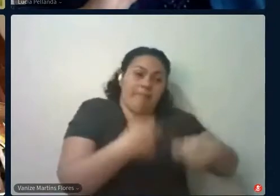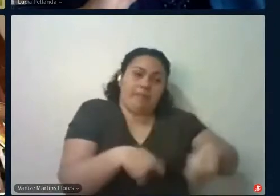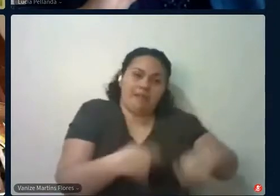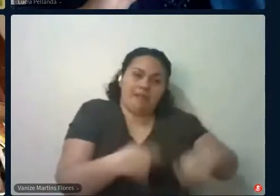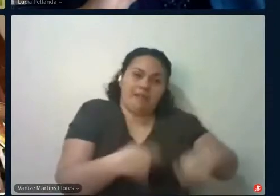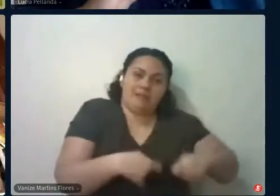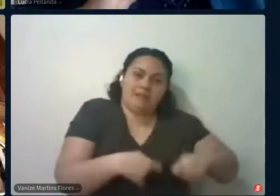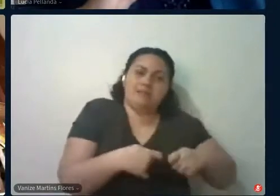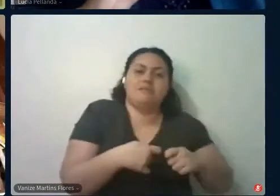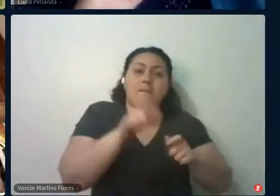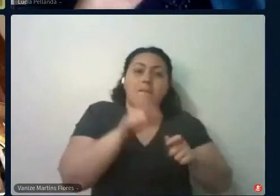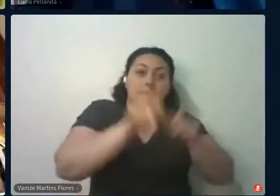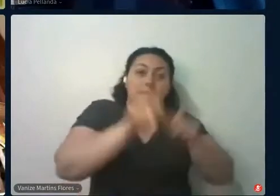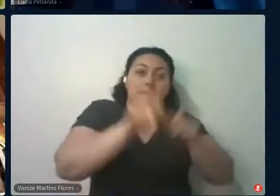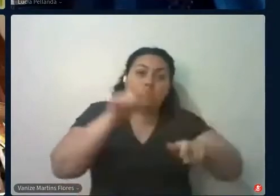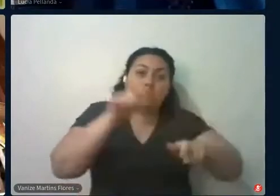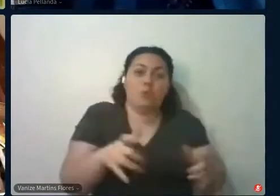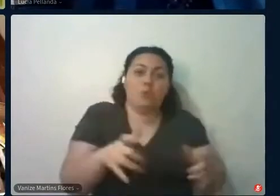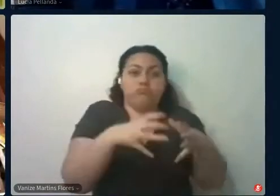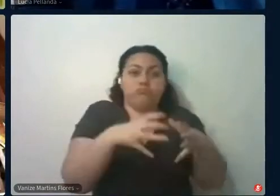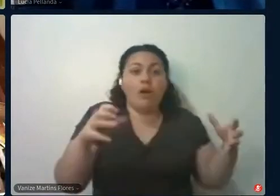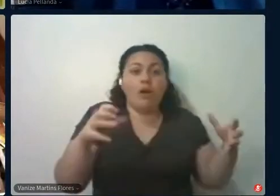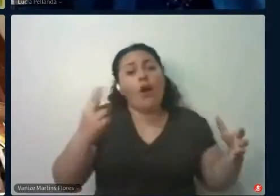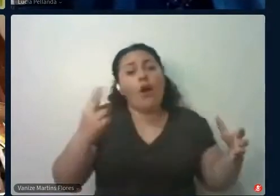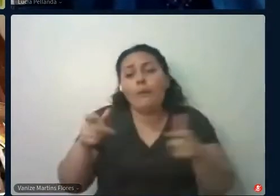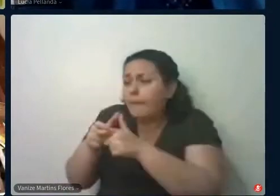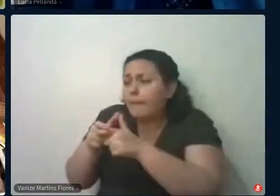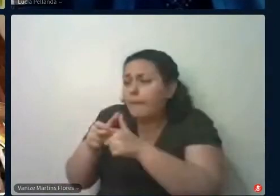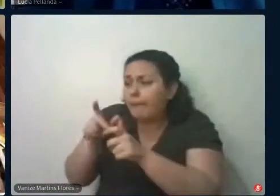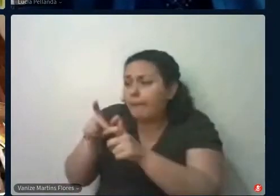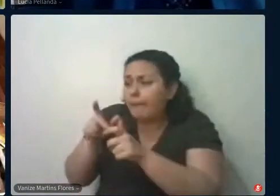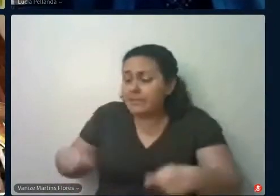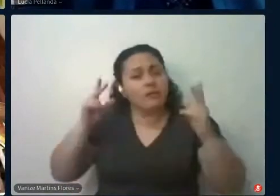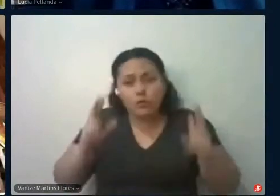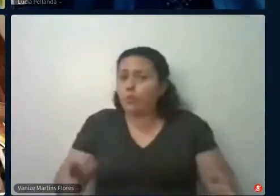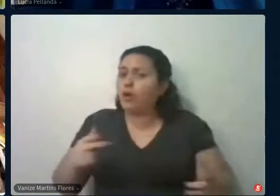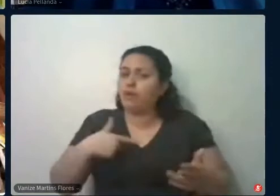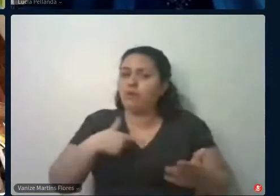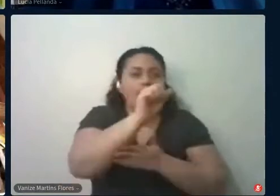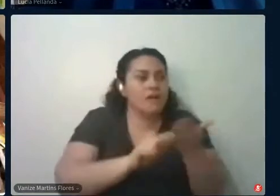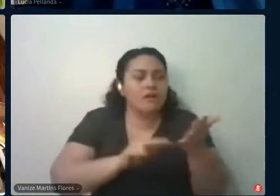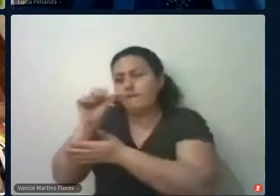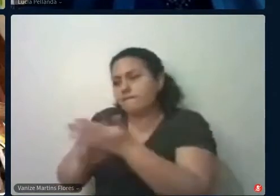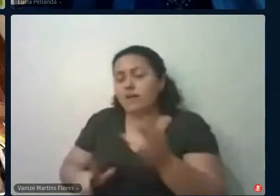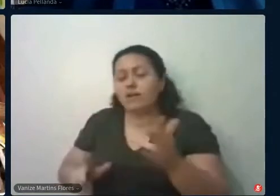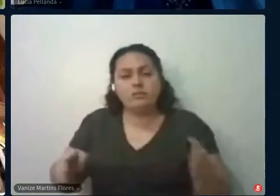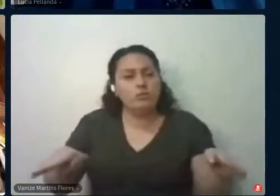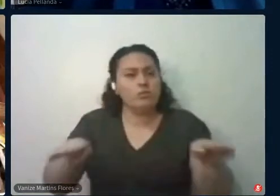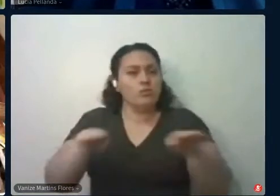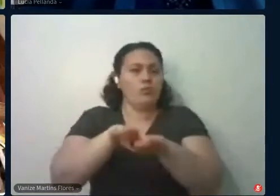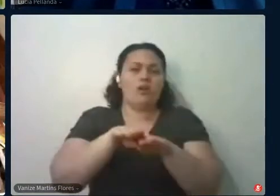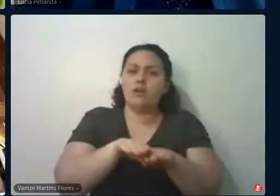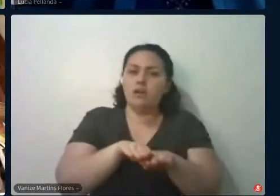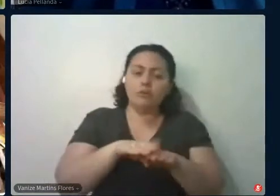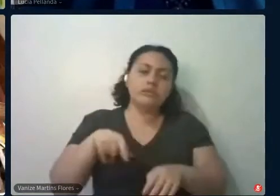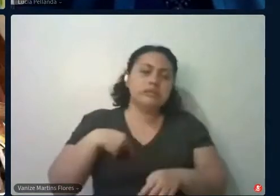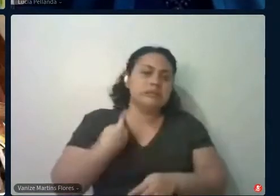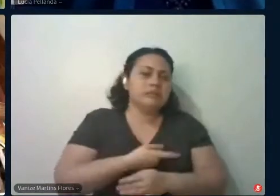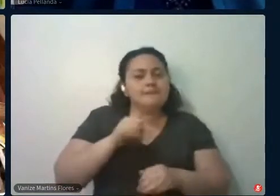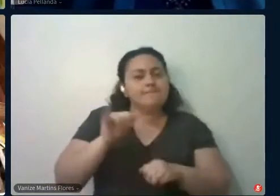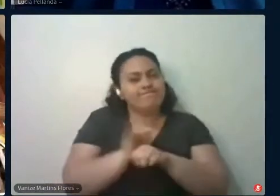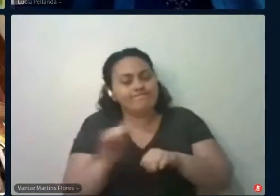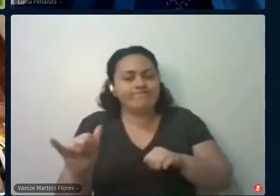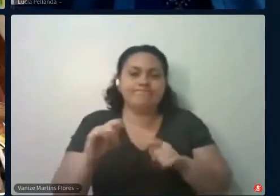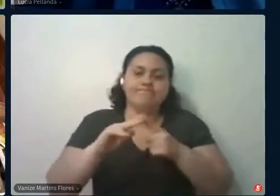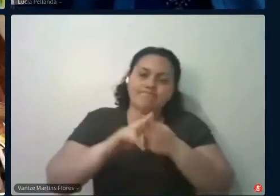menor número. Toda necessidade vai ser avaliada e vamos buscar estratégias para